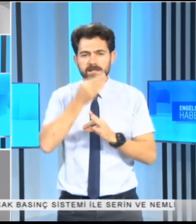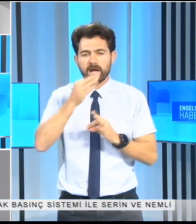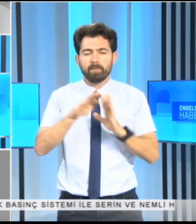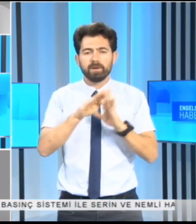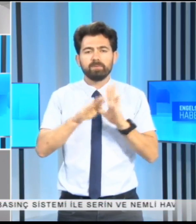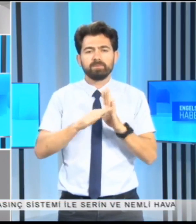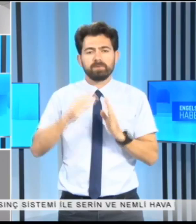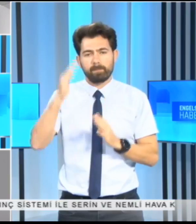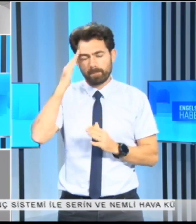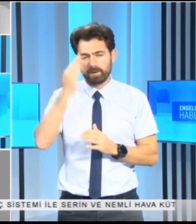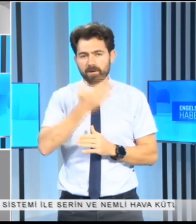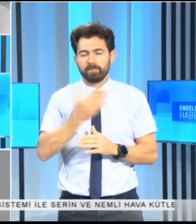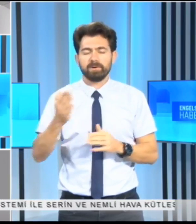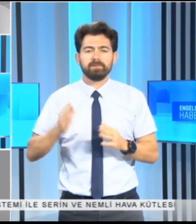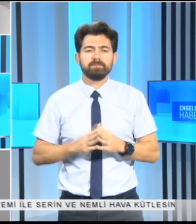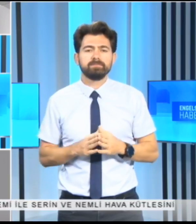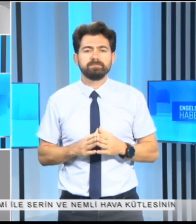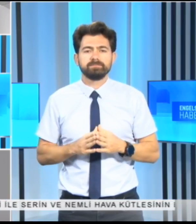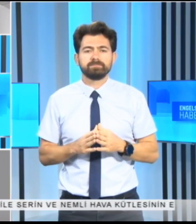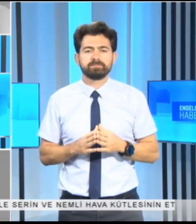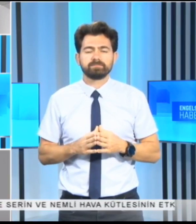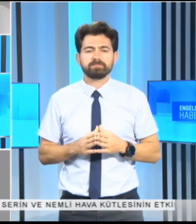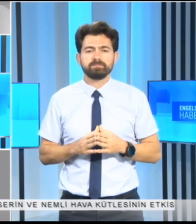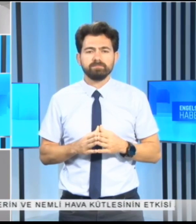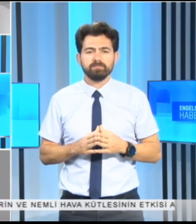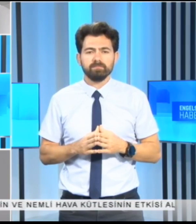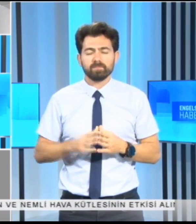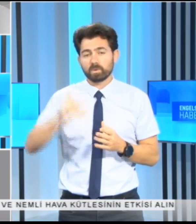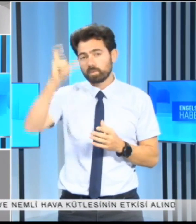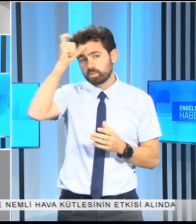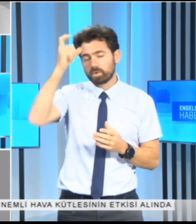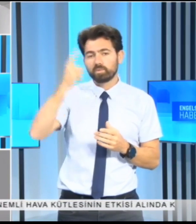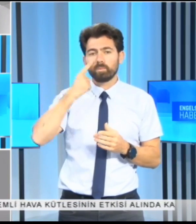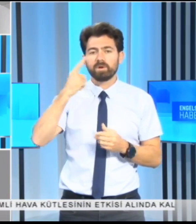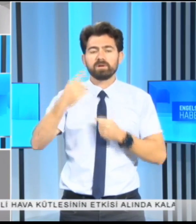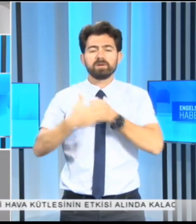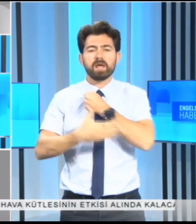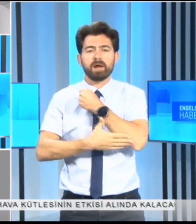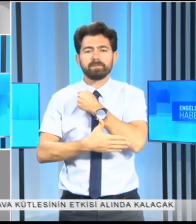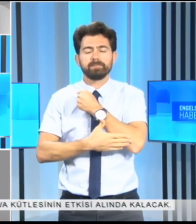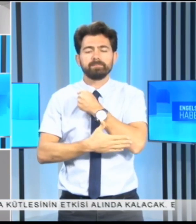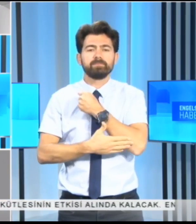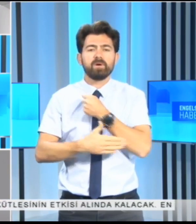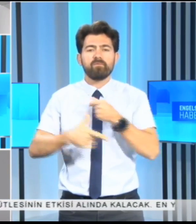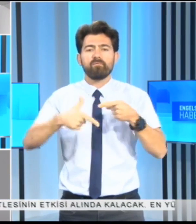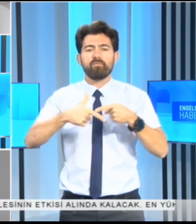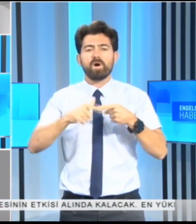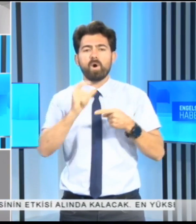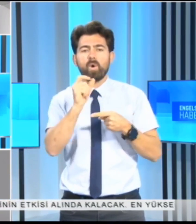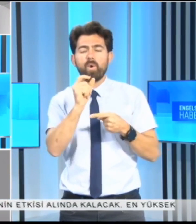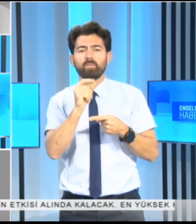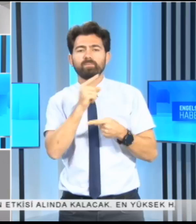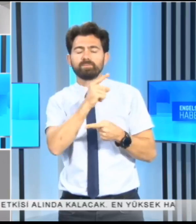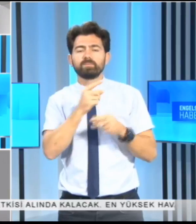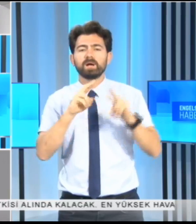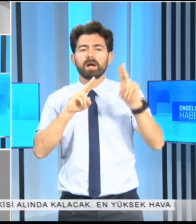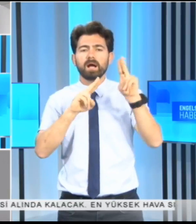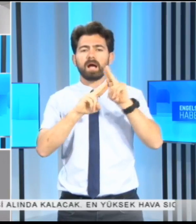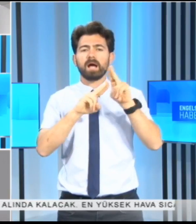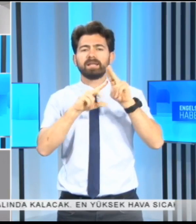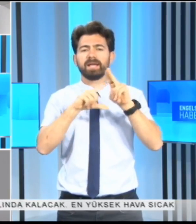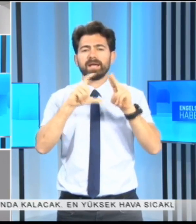engelsiz haber bülteninden Merhaba Türkiye Cumhurbaşkanı yardımcısı Fuat Oktay